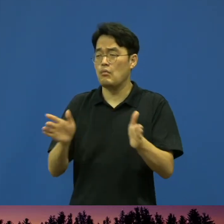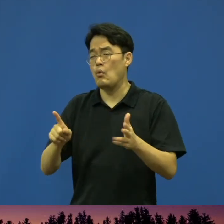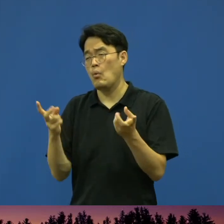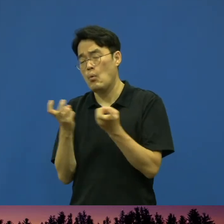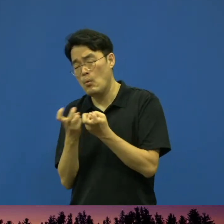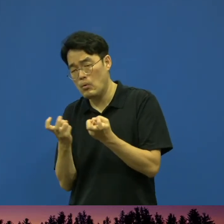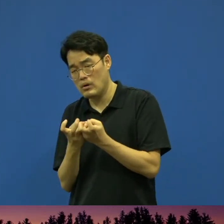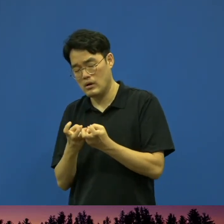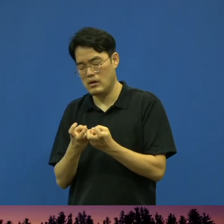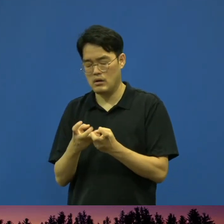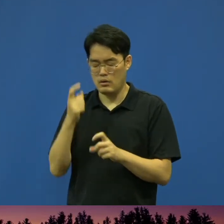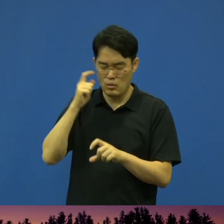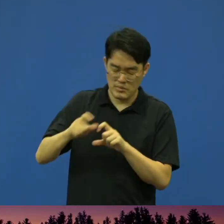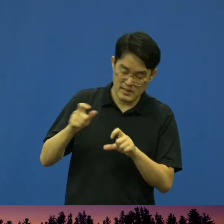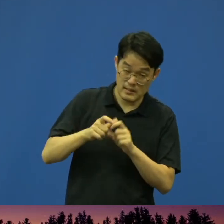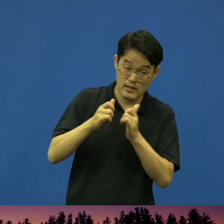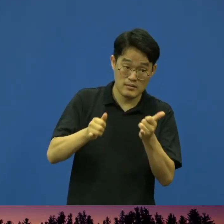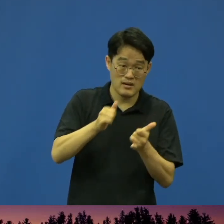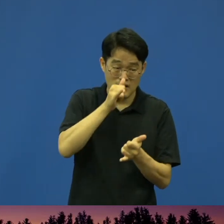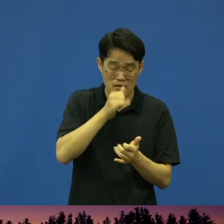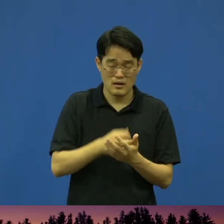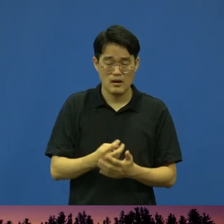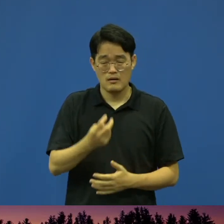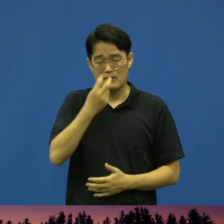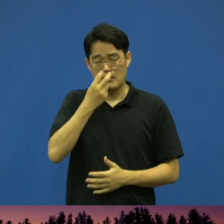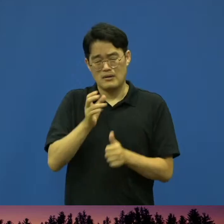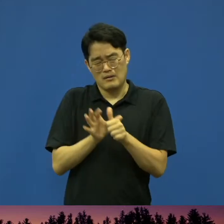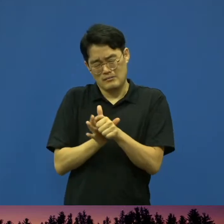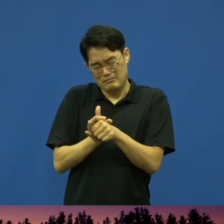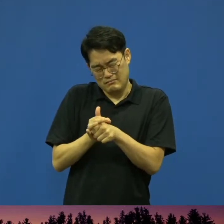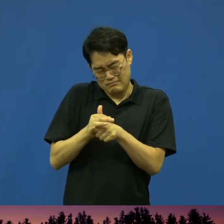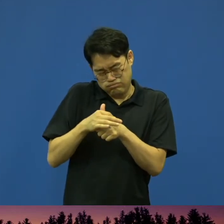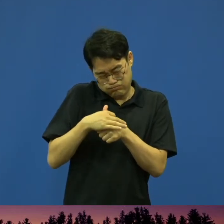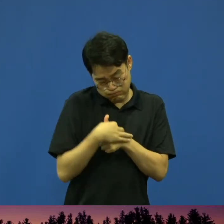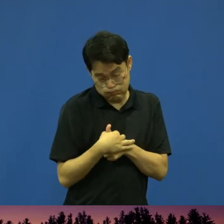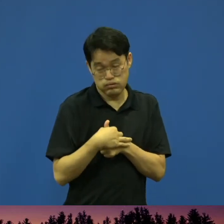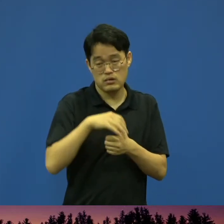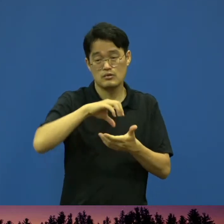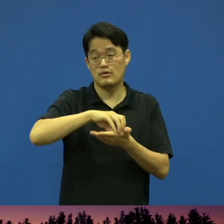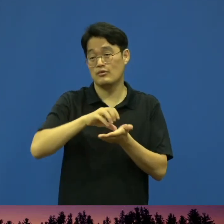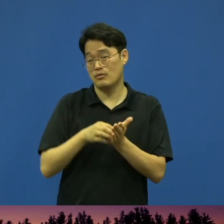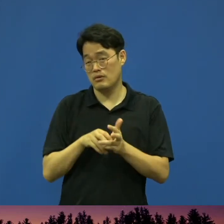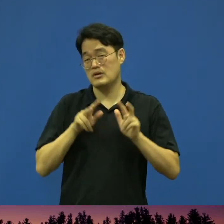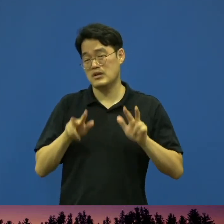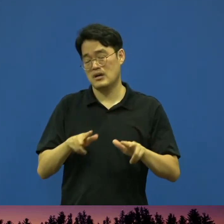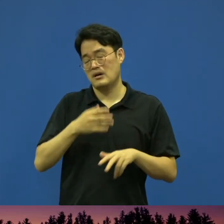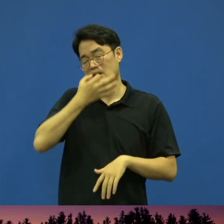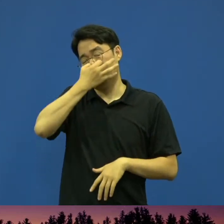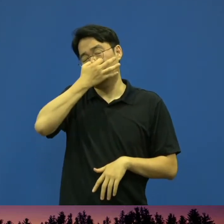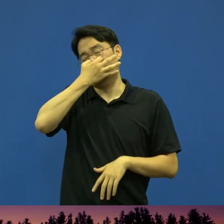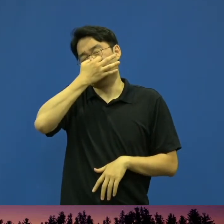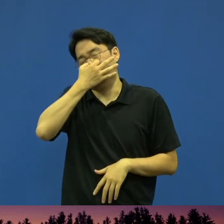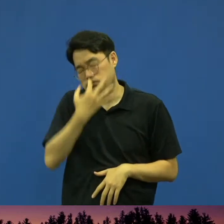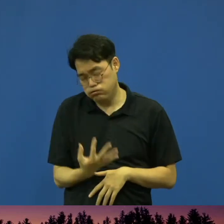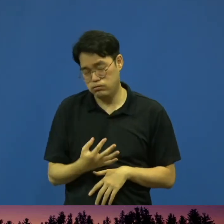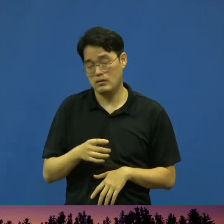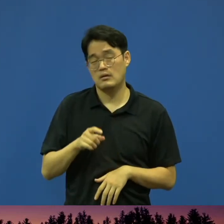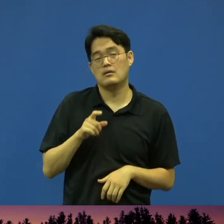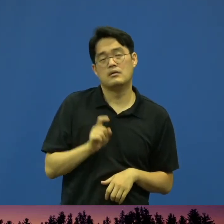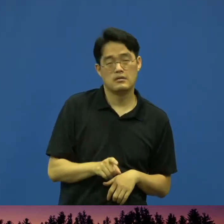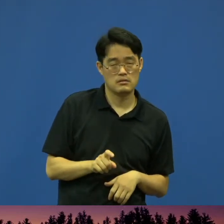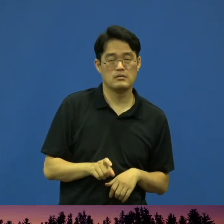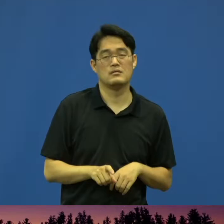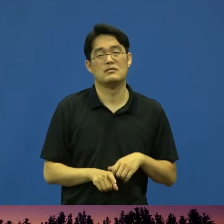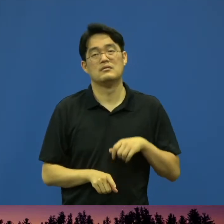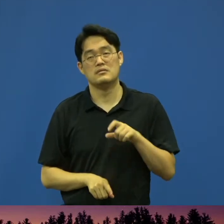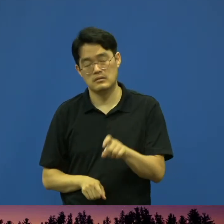동역자가 있습니까? 숨을 쉴 수 없을 만큼, 죽을 만큼 여기에 겨우 걸어서 앉을 수밖에 없는 그러한 고난에 빠진